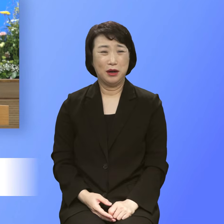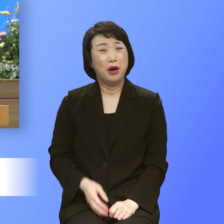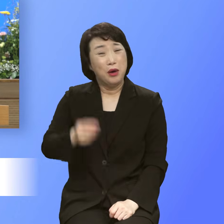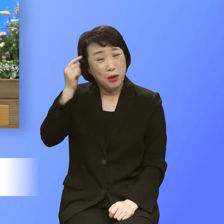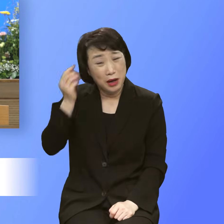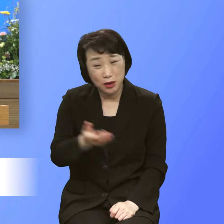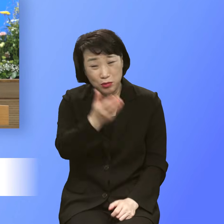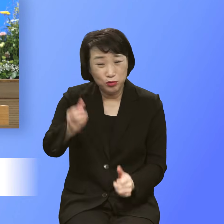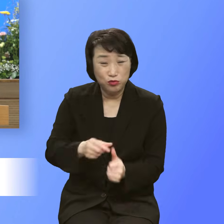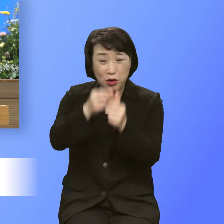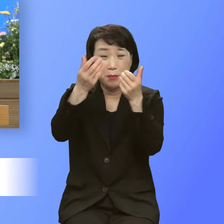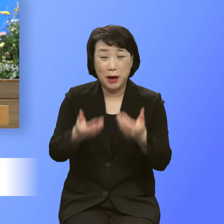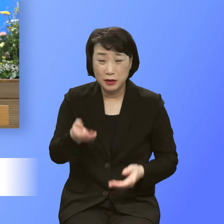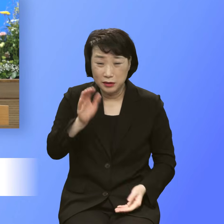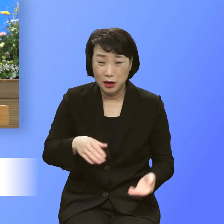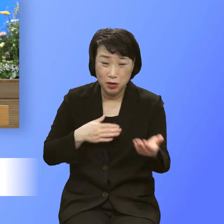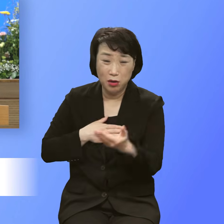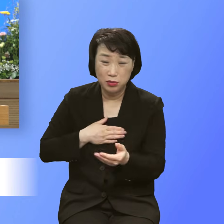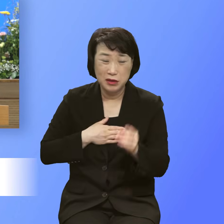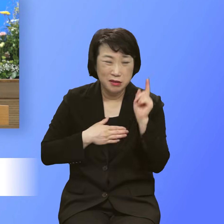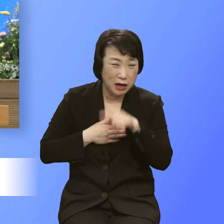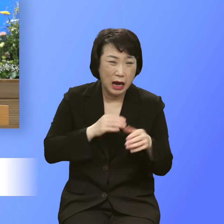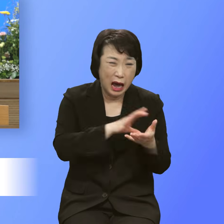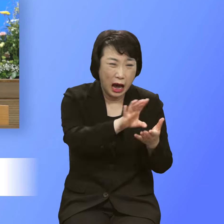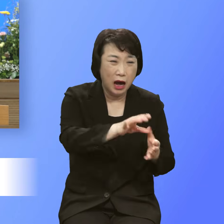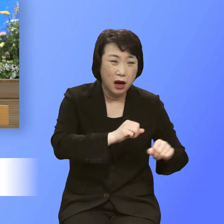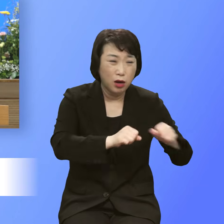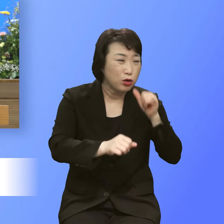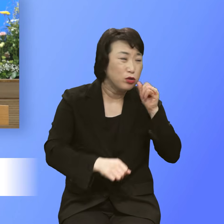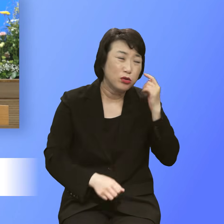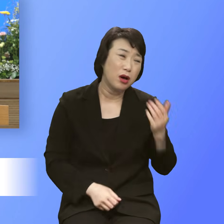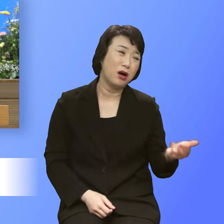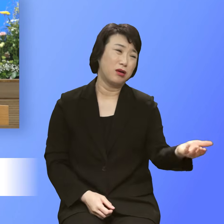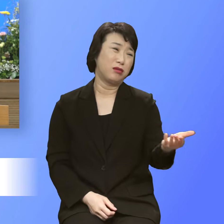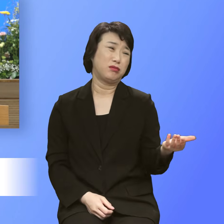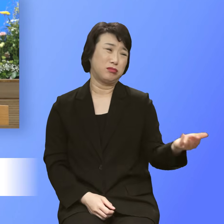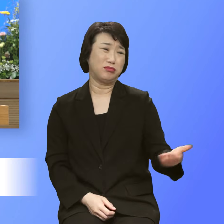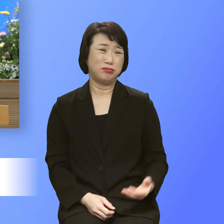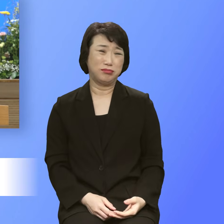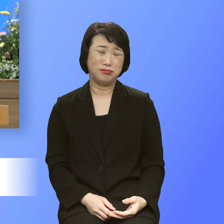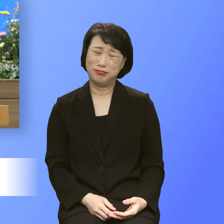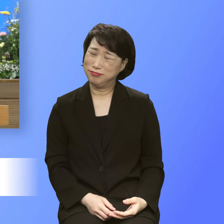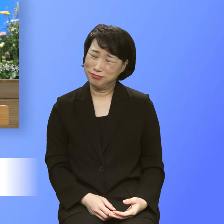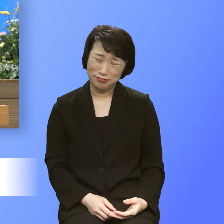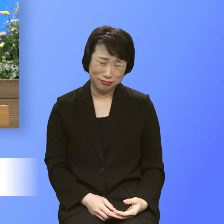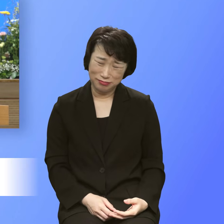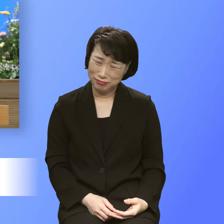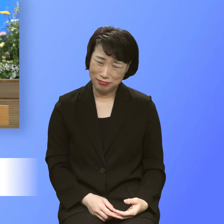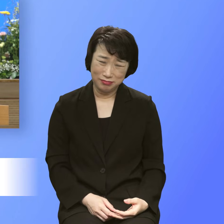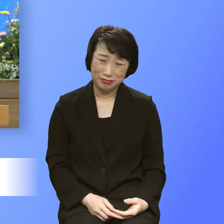어떻게 구원받았는데 이렇게 못된 짓을 할 수 있겠느냐 그 말이야.